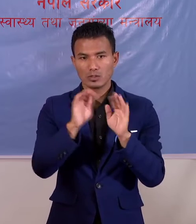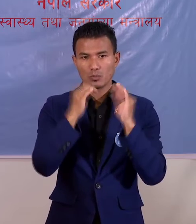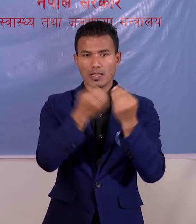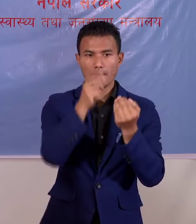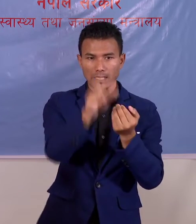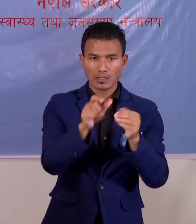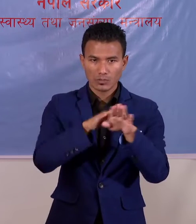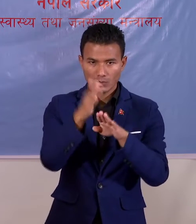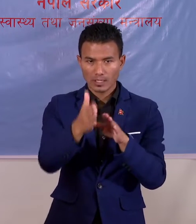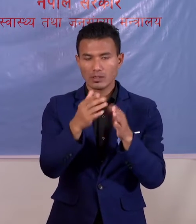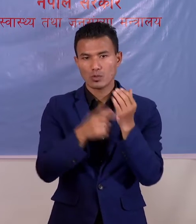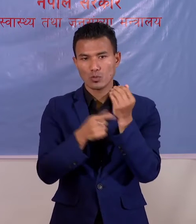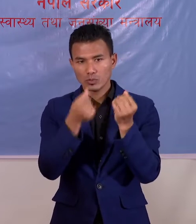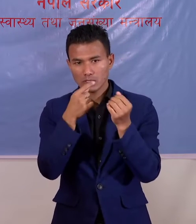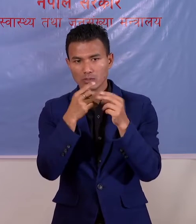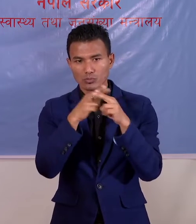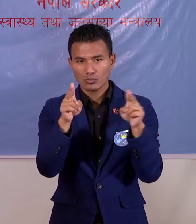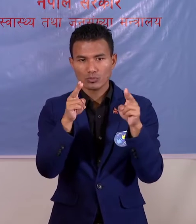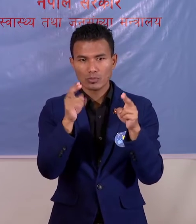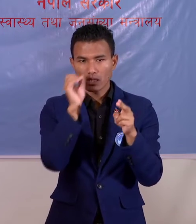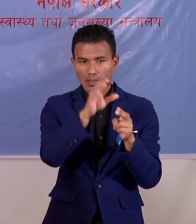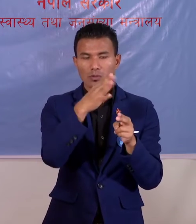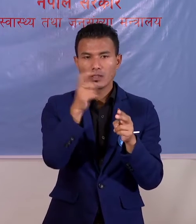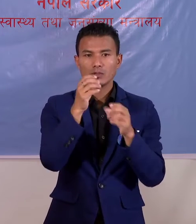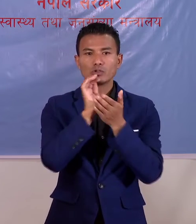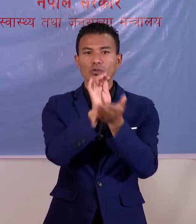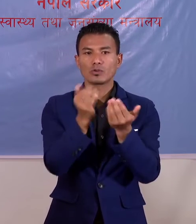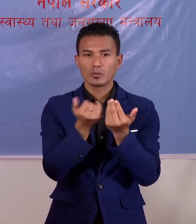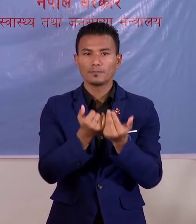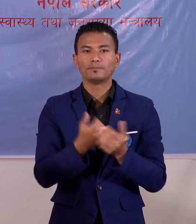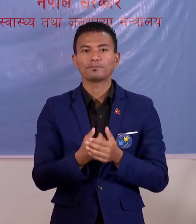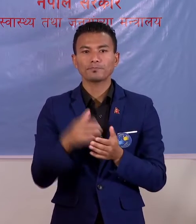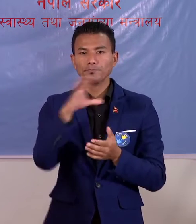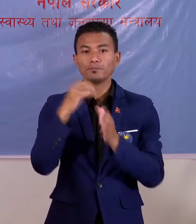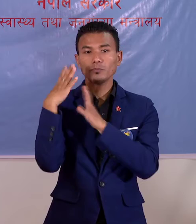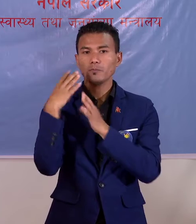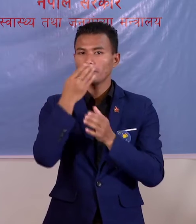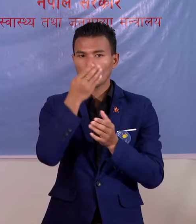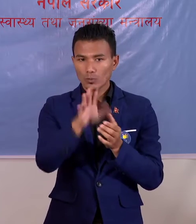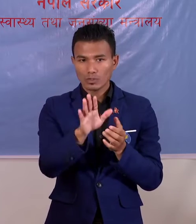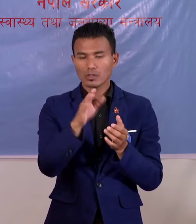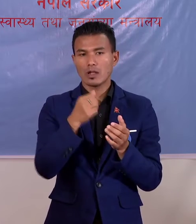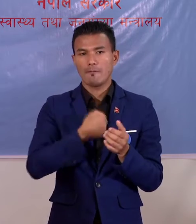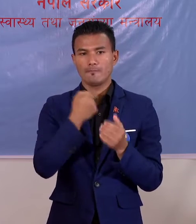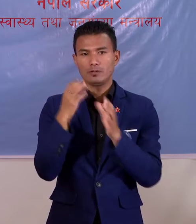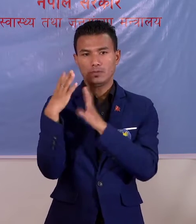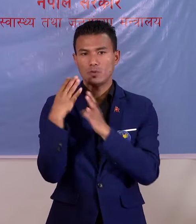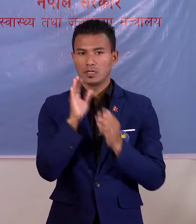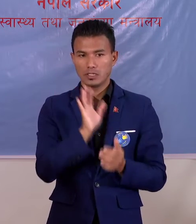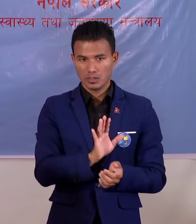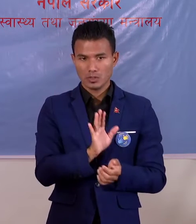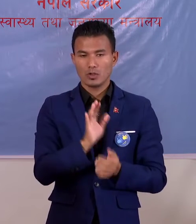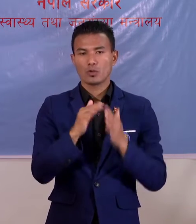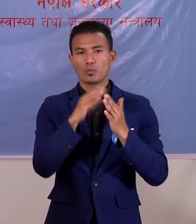समुदायका व्यक्तिहरूले औषधिहरू पुर्याउनको निम्ति सहयोग गरौँ। यसमा सबैको भूमिका रहन्छ, खास गरी आफ्नो त जिम्मेवारी